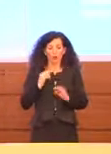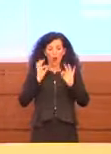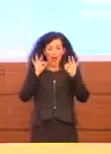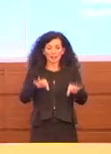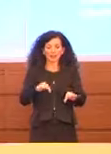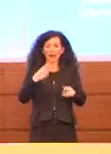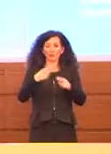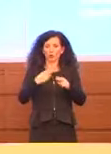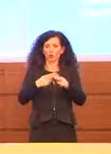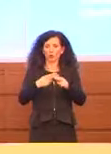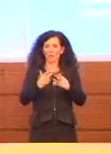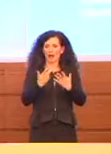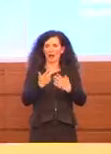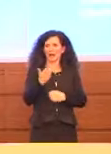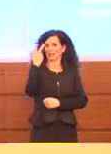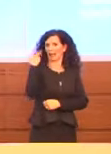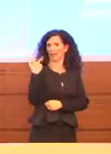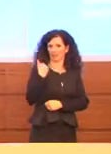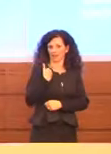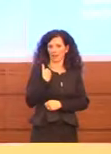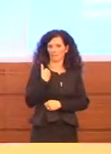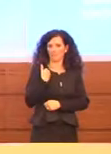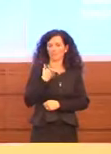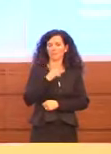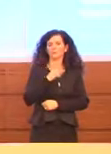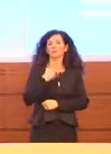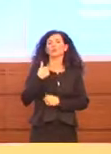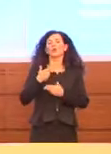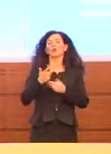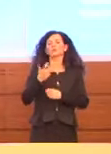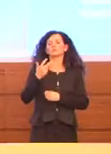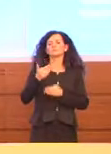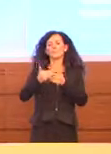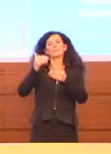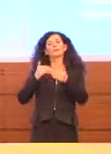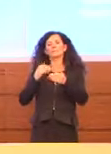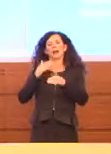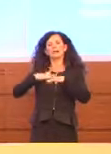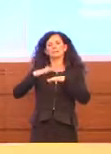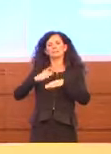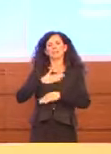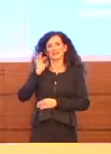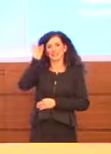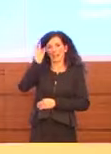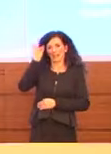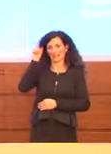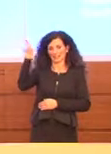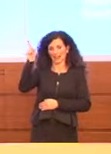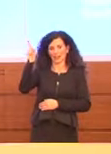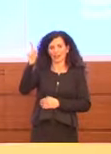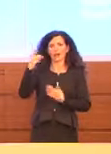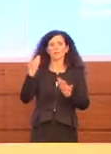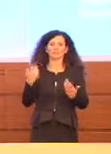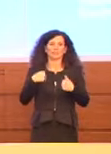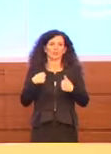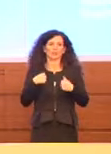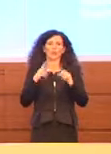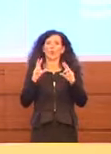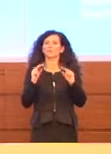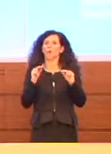tre anni prima sono fatto un'esperienza in inghilterra e quindi sono relativamente nuovo